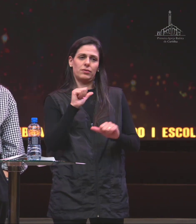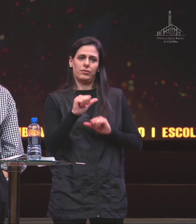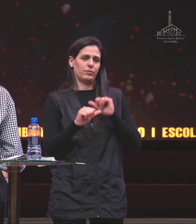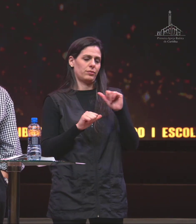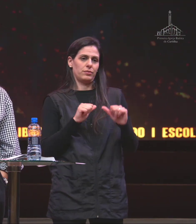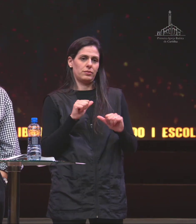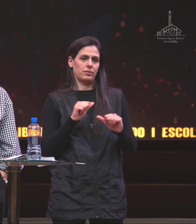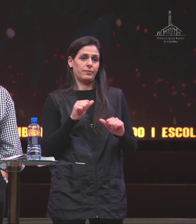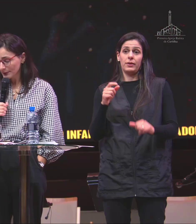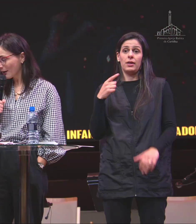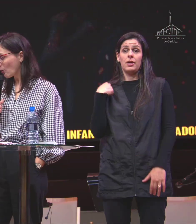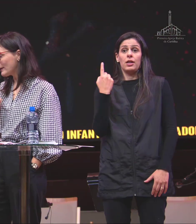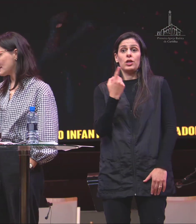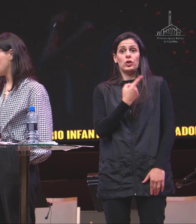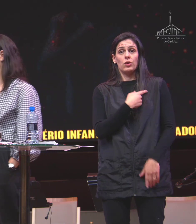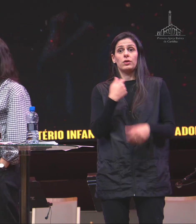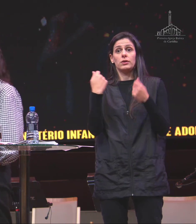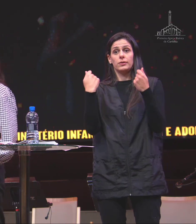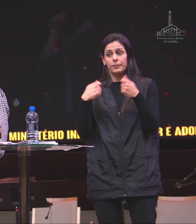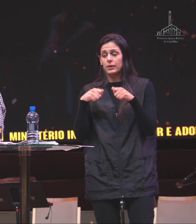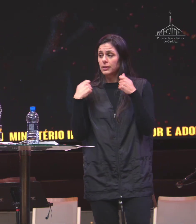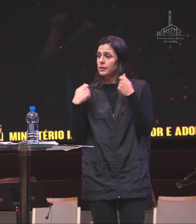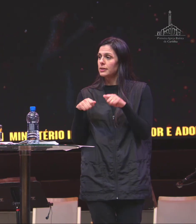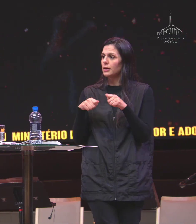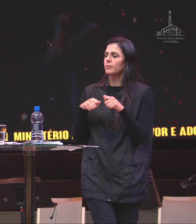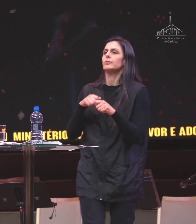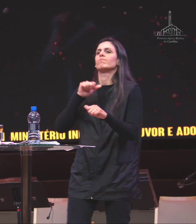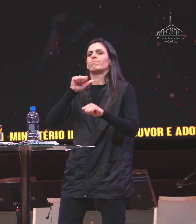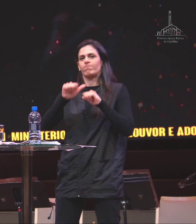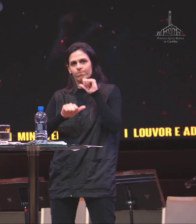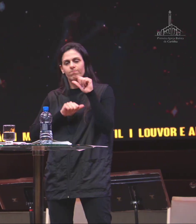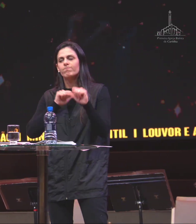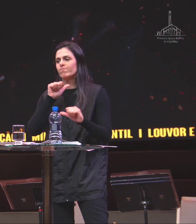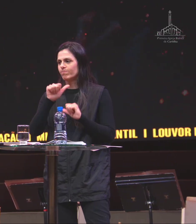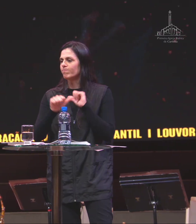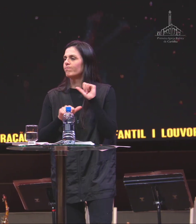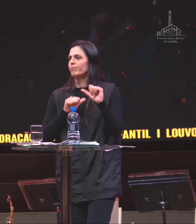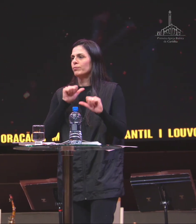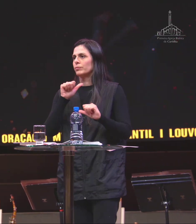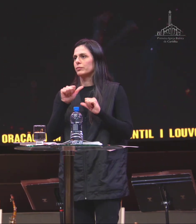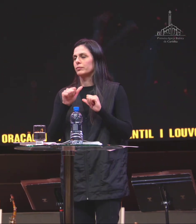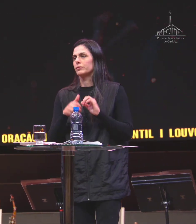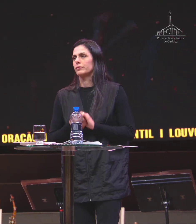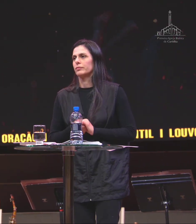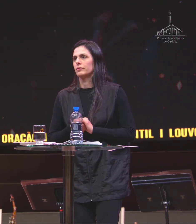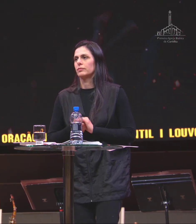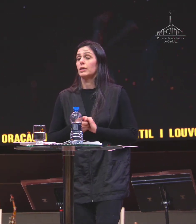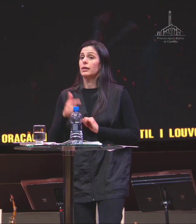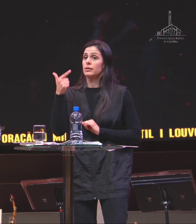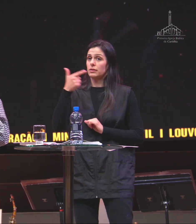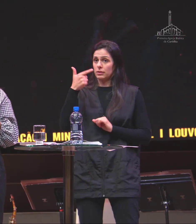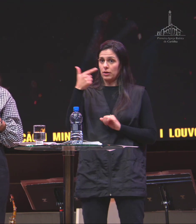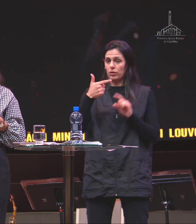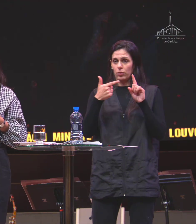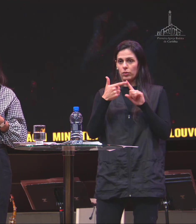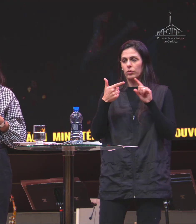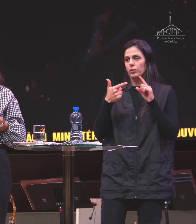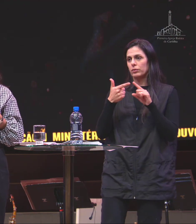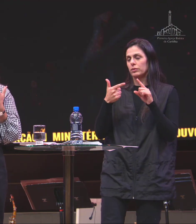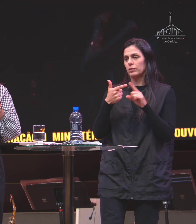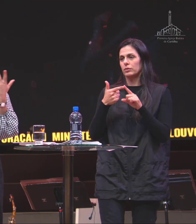fala? Em pedra dura, tanto bate até que fura. 1000 anos tem que ficar ali. Mas quando nós conhecemos a Cristo e nós vivemos a